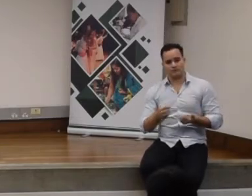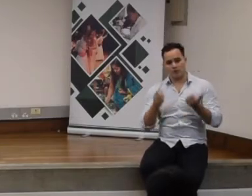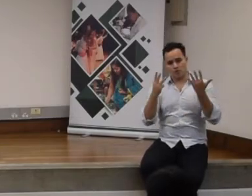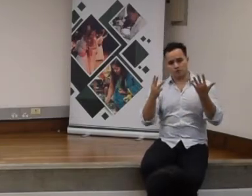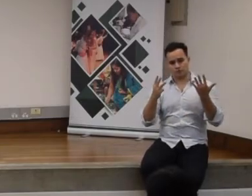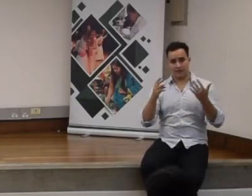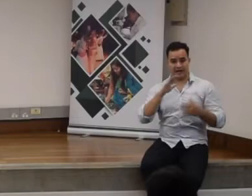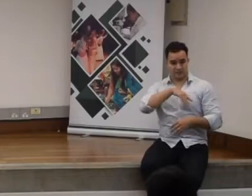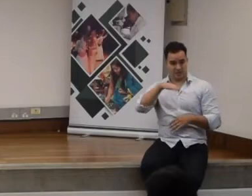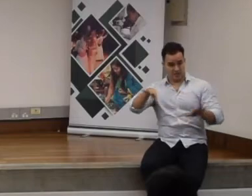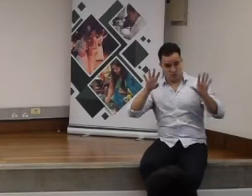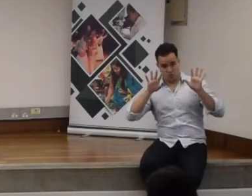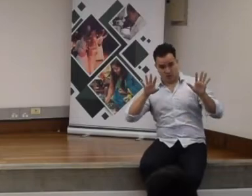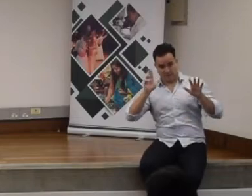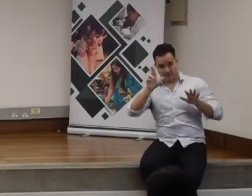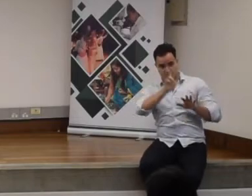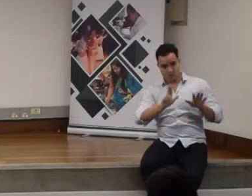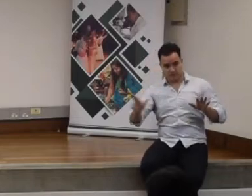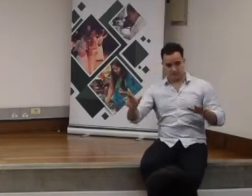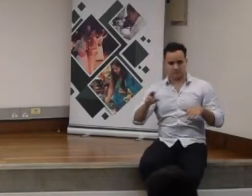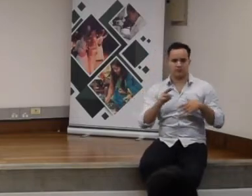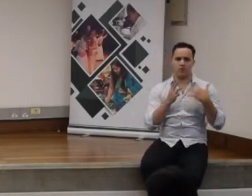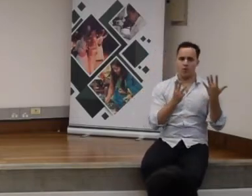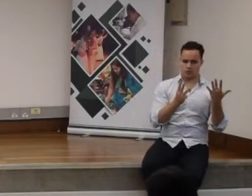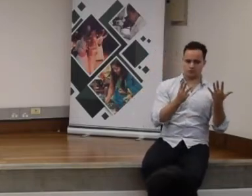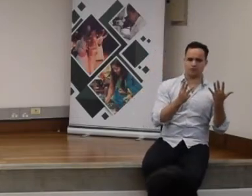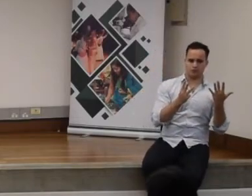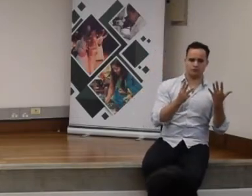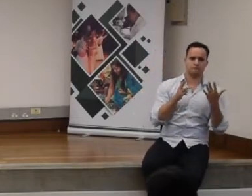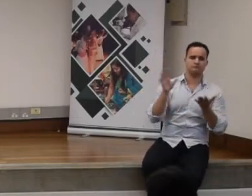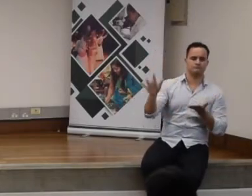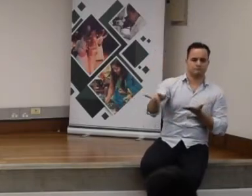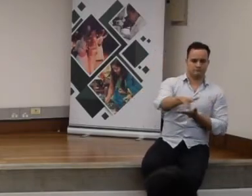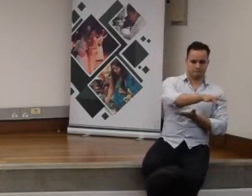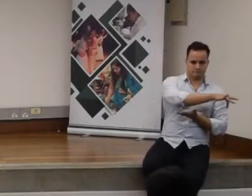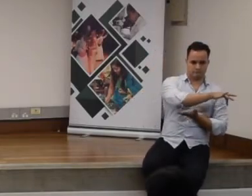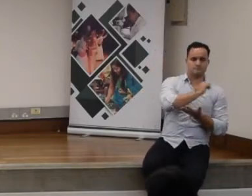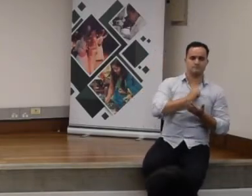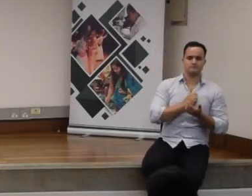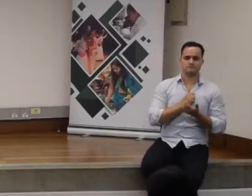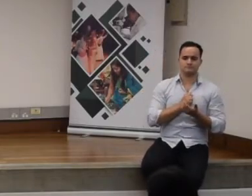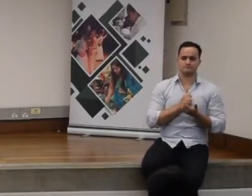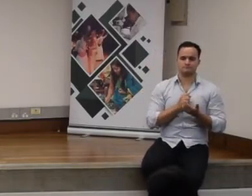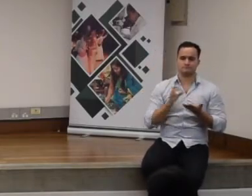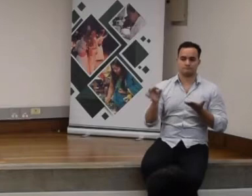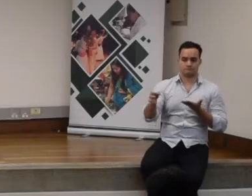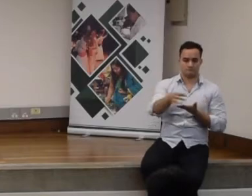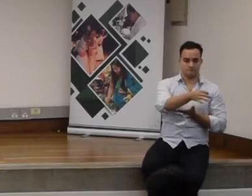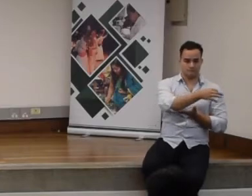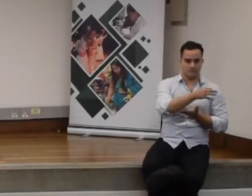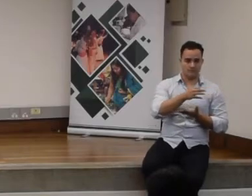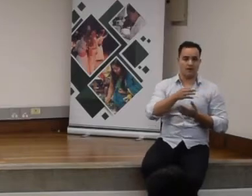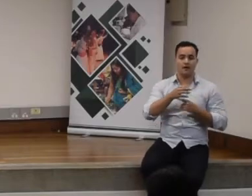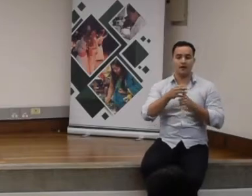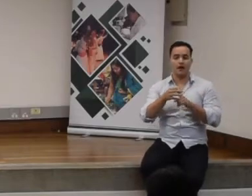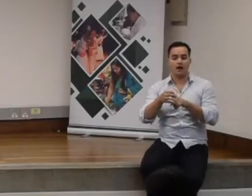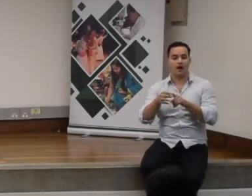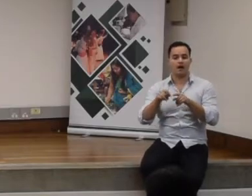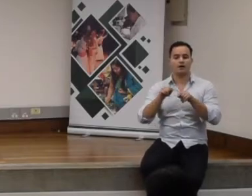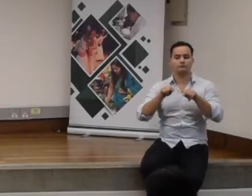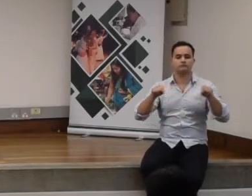9 regiones de Antioquia. Hay una descripción de los aspectos territoriales de esas 8 subregiones, se mencionan como